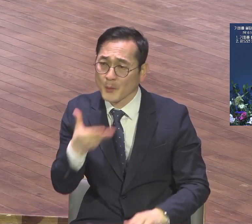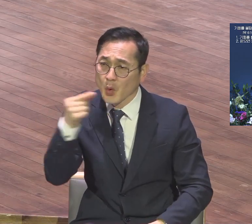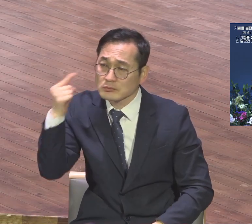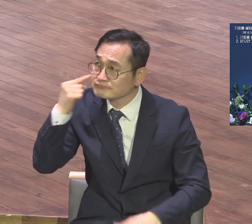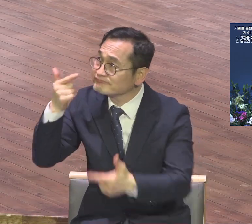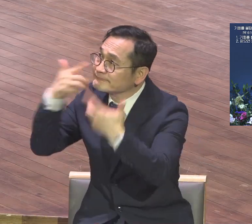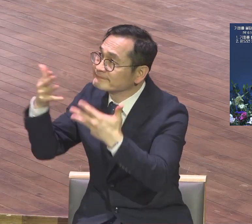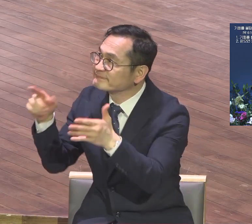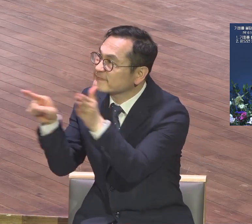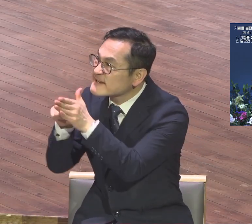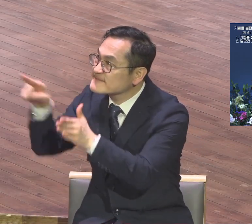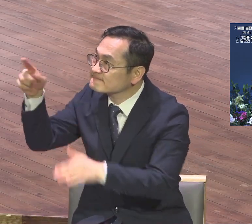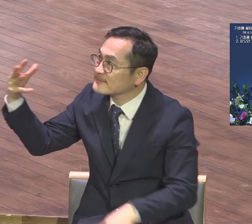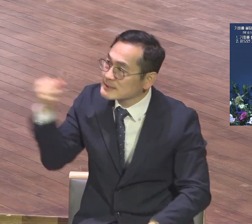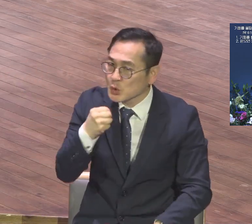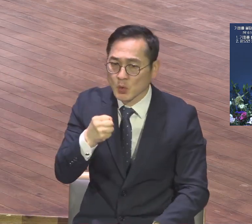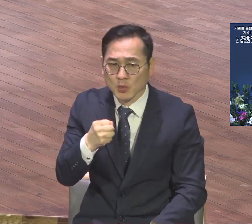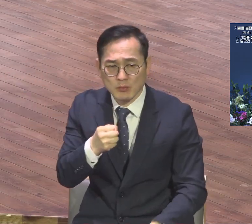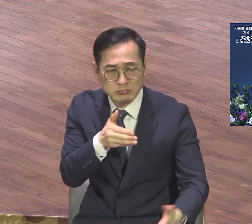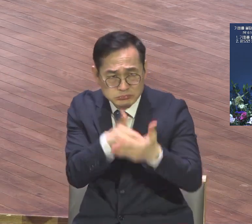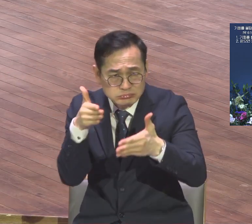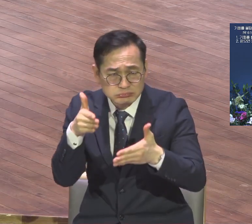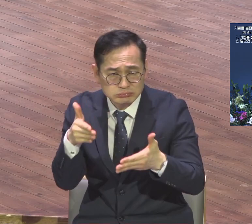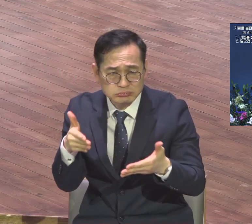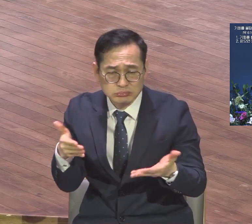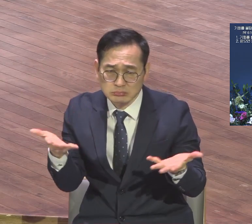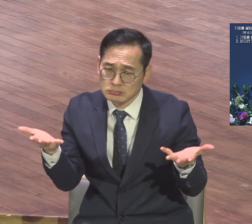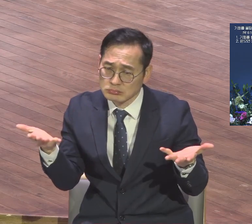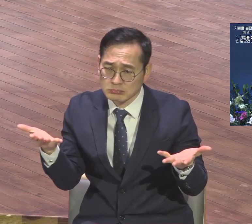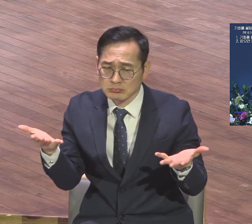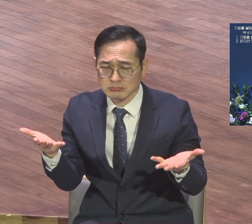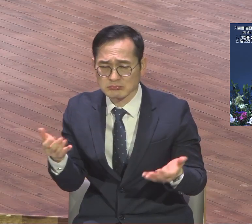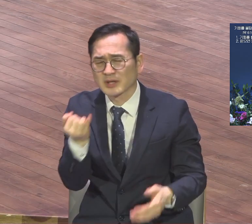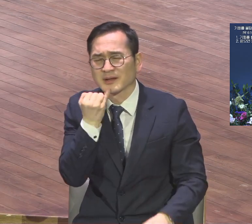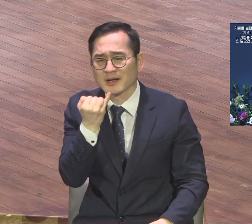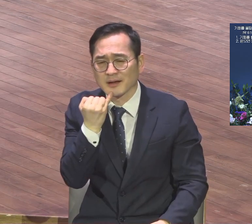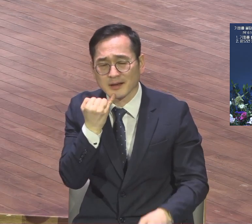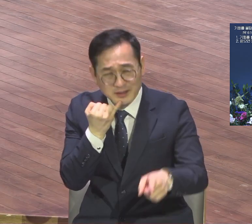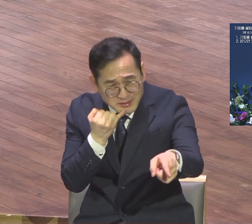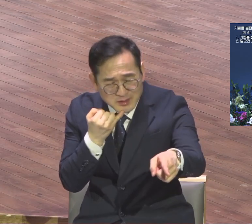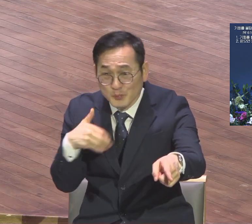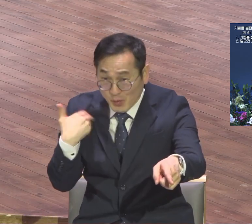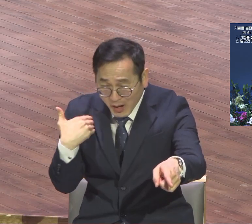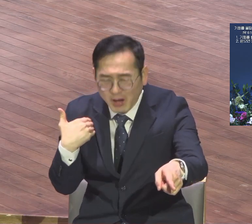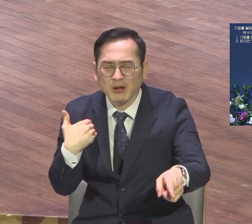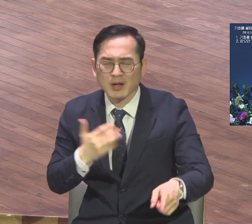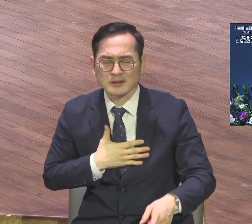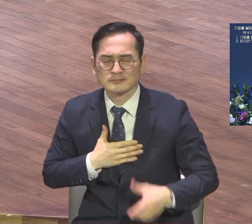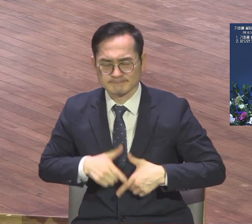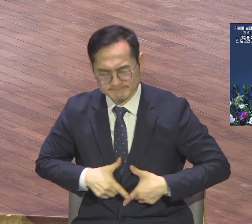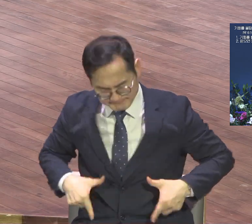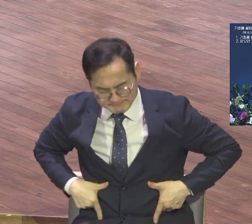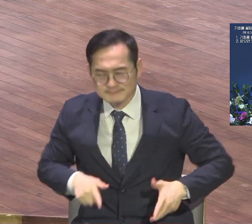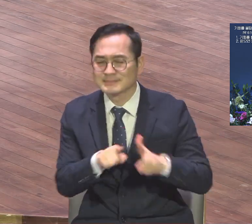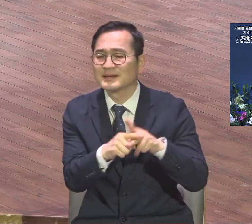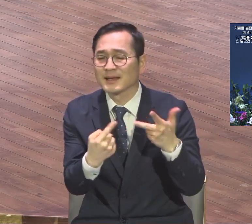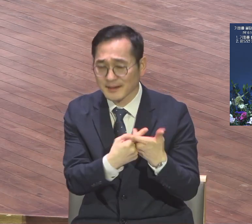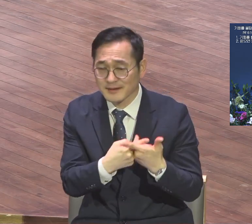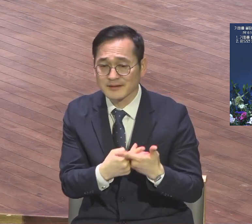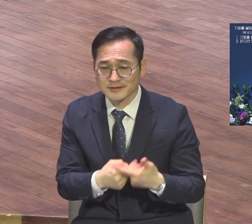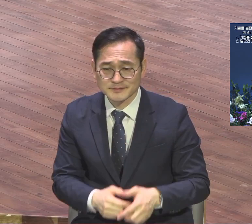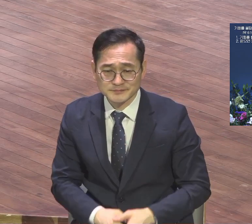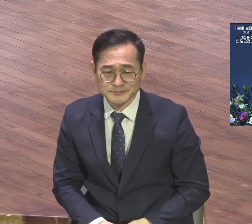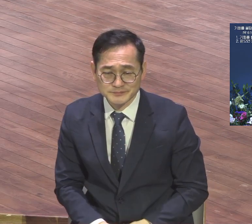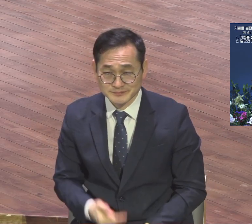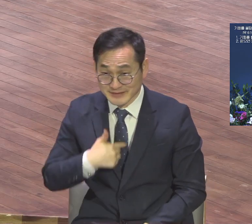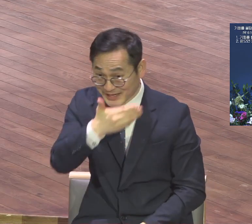자유해야 돼요. 왜 하나님 앞에서 내 아무 동기 없는데 뭐 오해할 수 있잖아요 사람이. 제가 말씀드렸잖아요. 청년